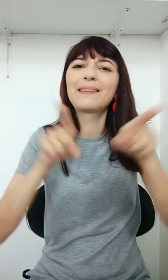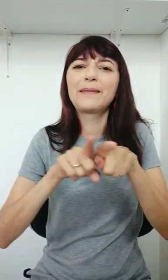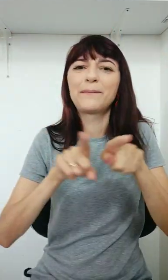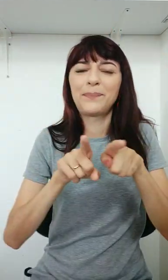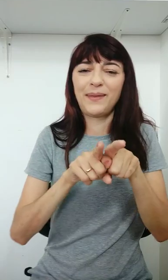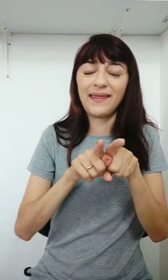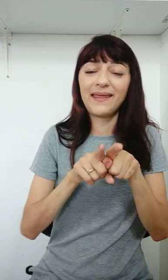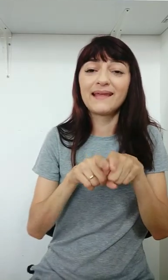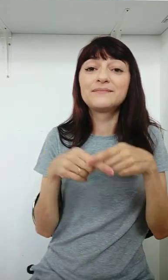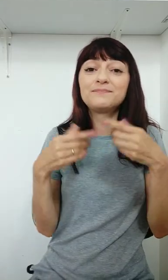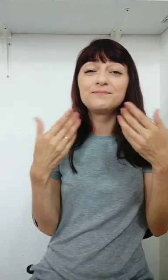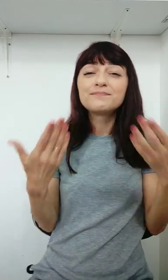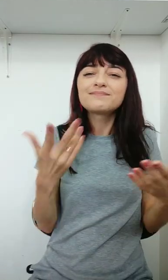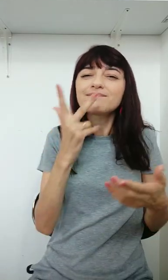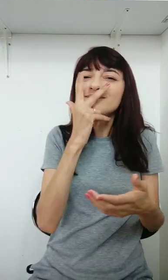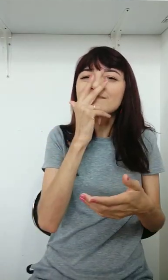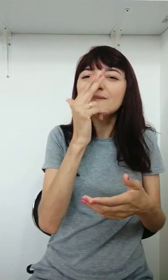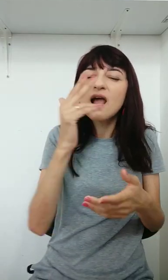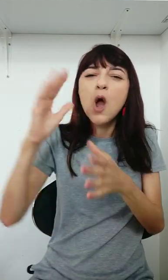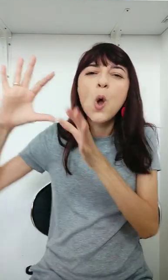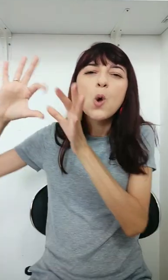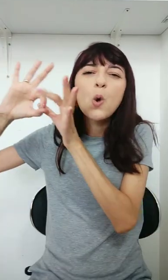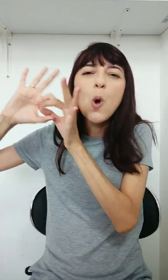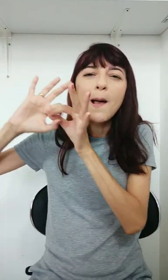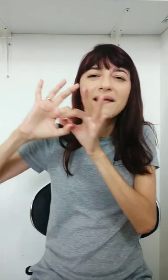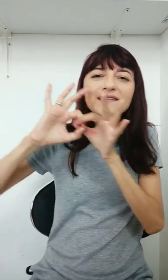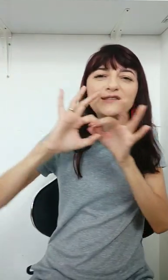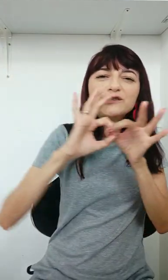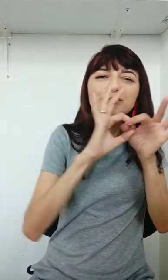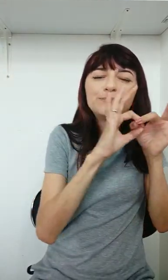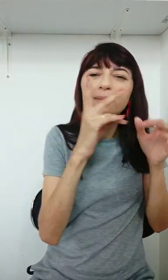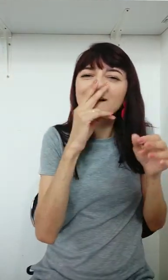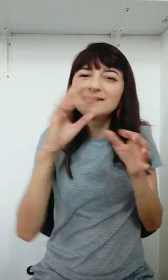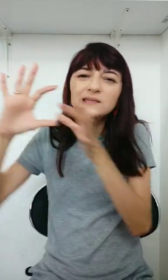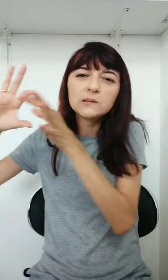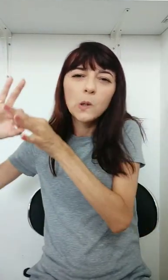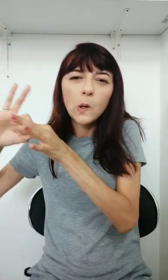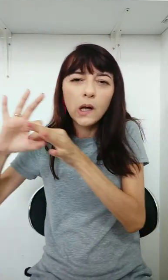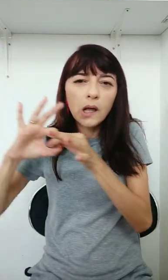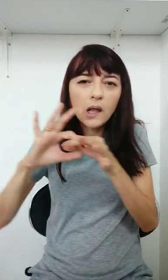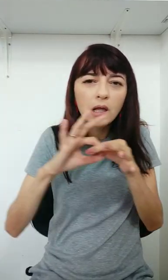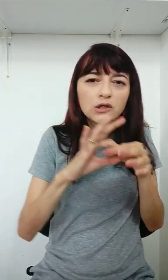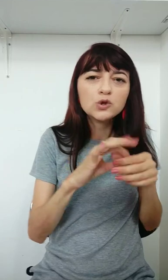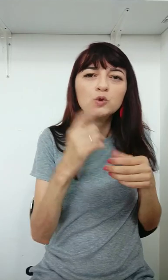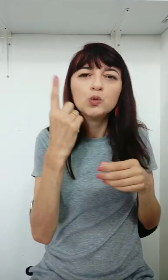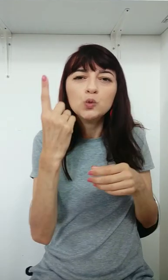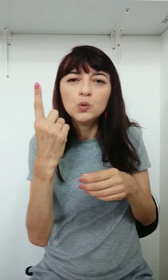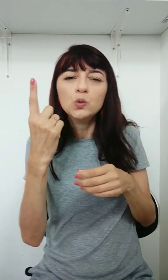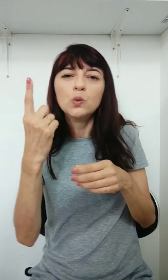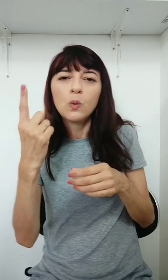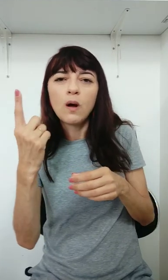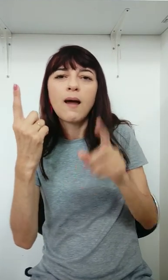outra pessoa, e essa pessoa vai passando para frente. É uma corrente, não é verdade? Eu passo um pouco daquilo que eu conheço para